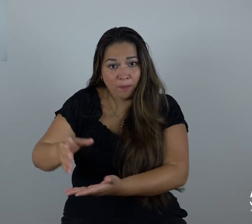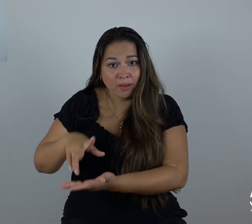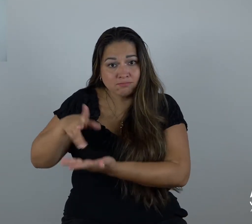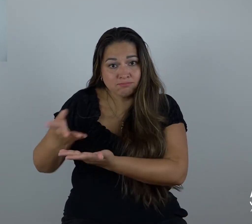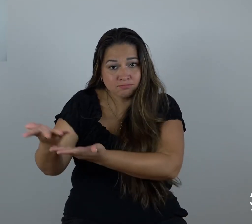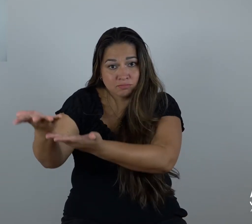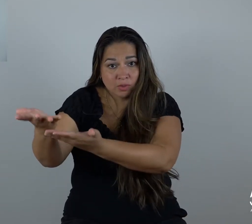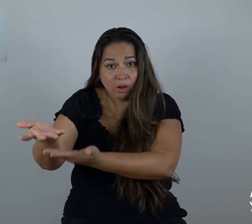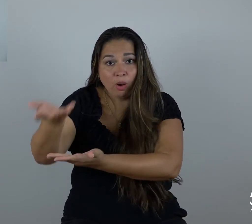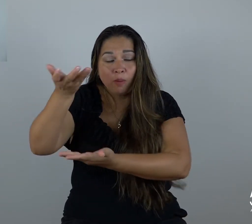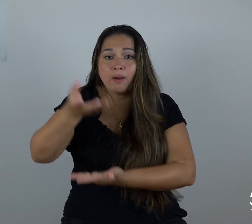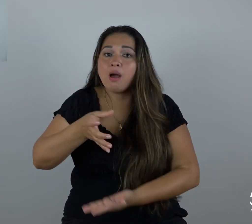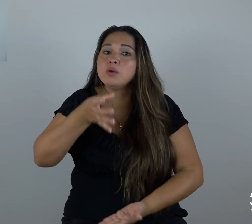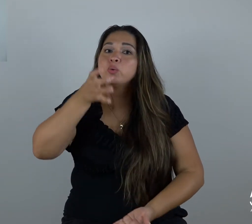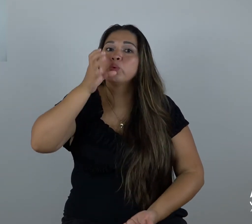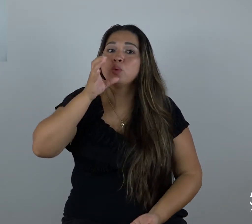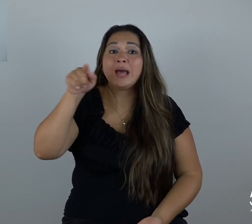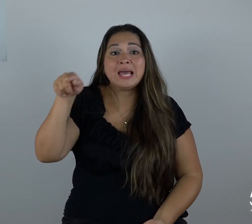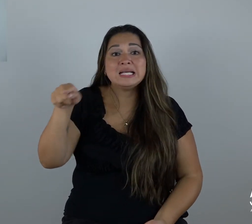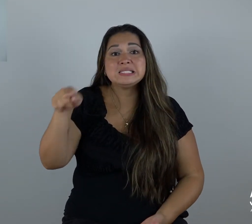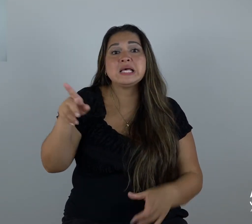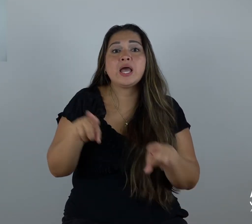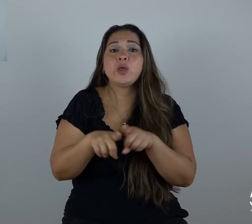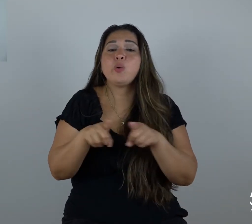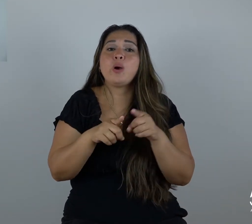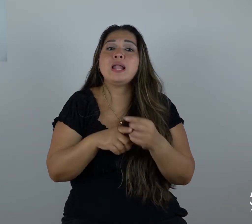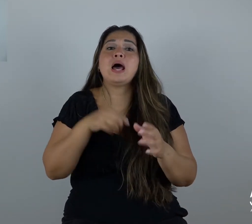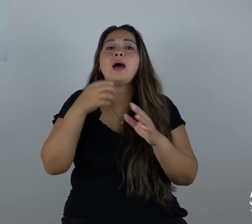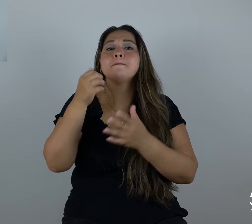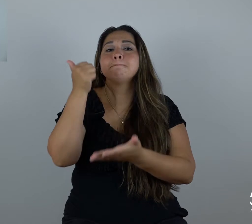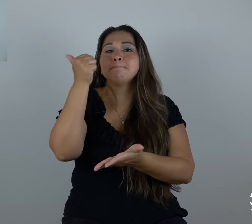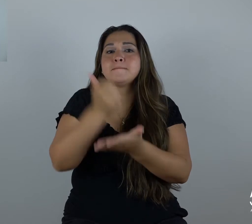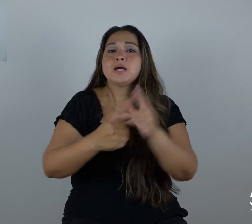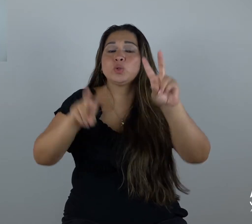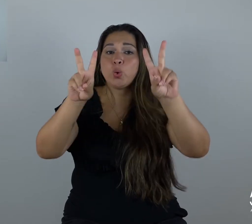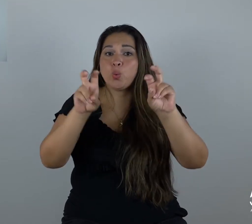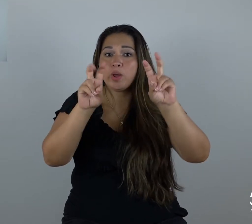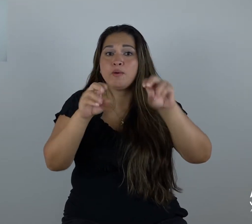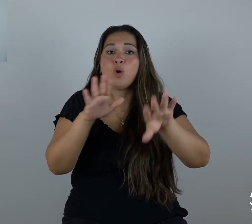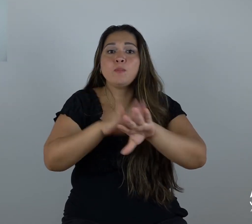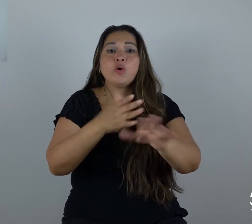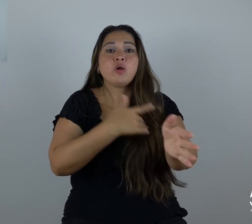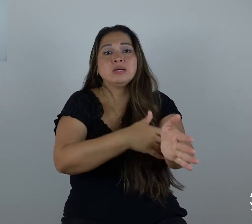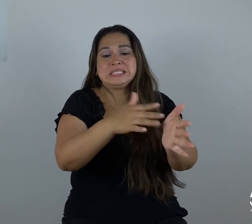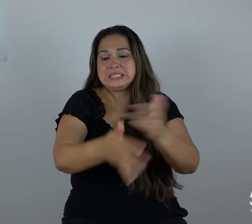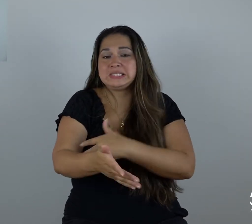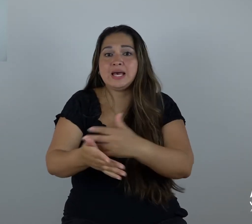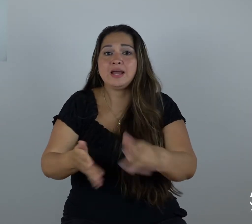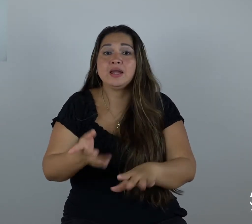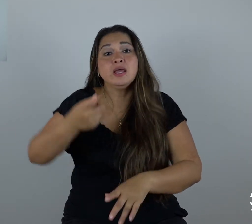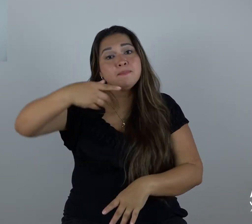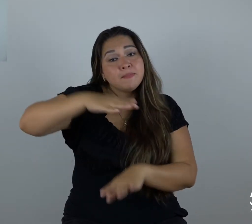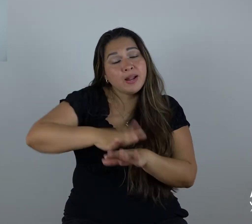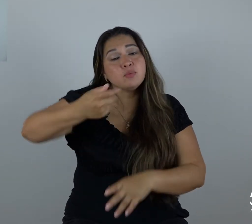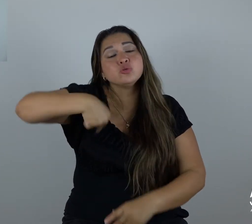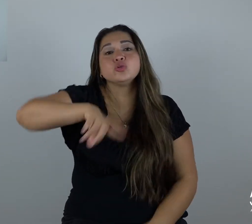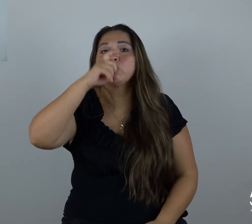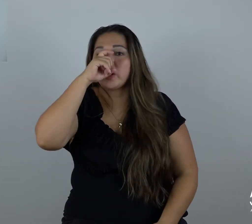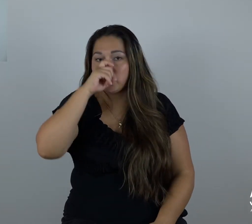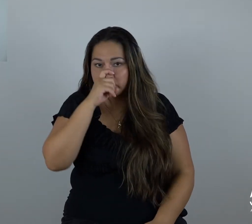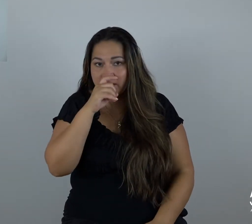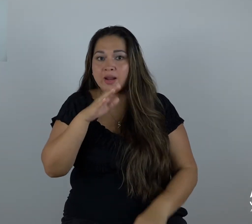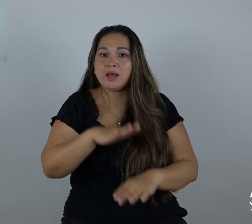esta copa es el nuevo pacto en mi sangre. Haced esto en memoria también de mí cada vez que la